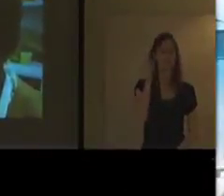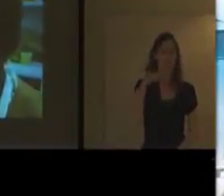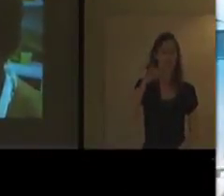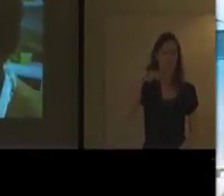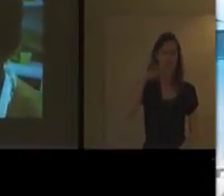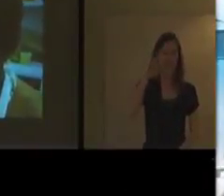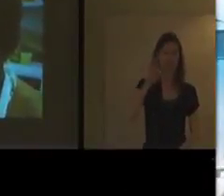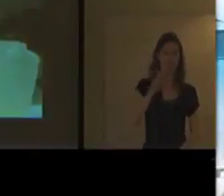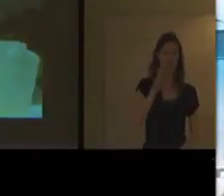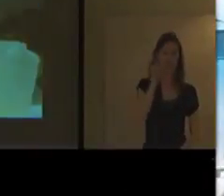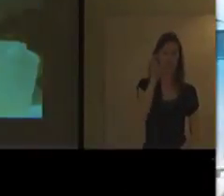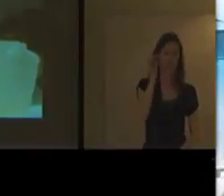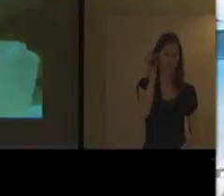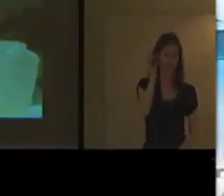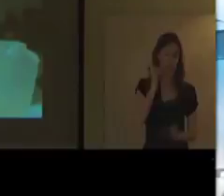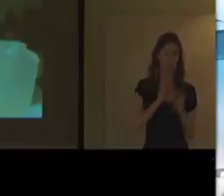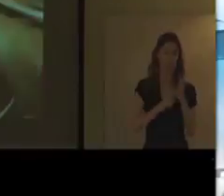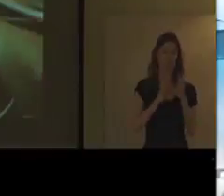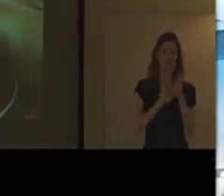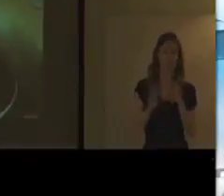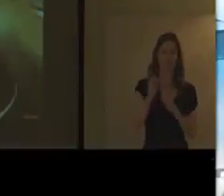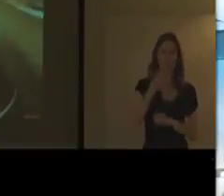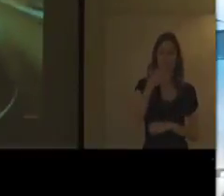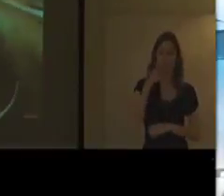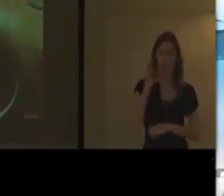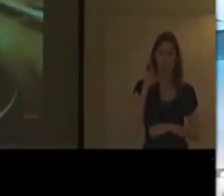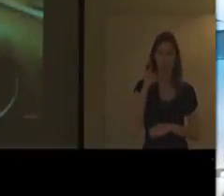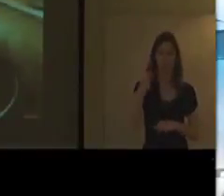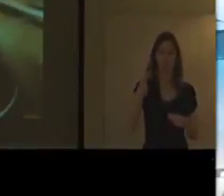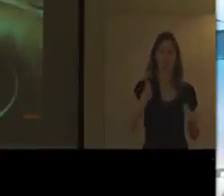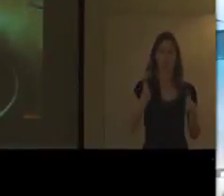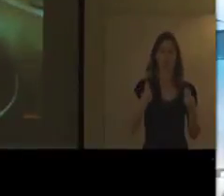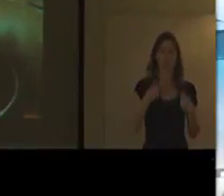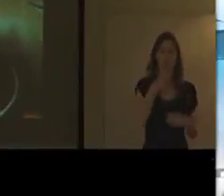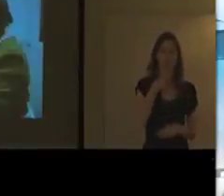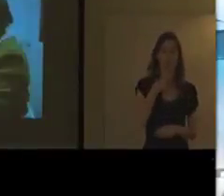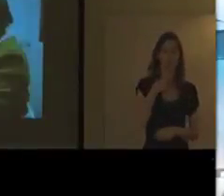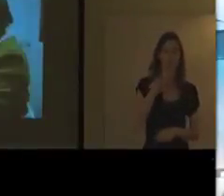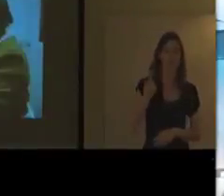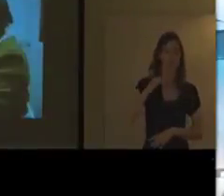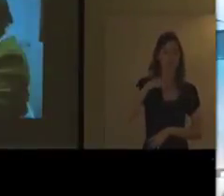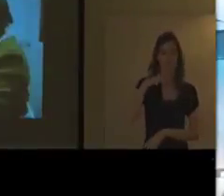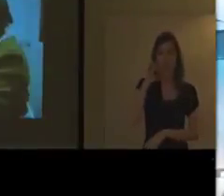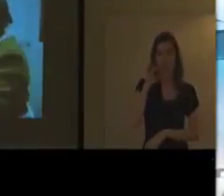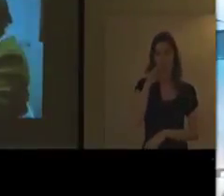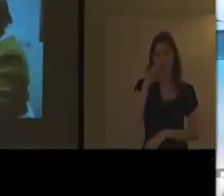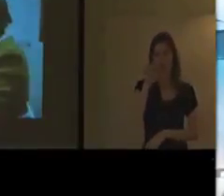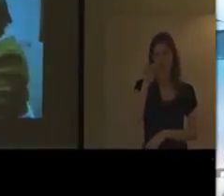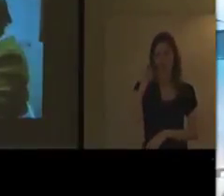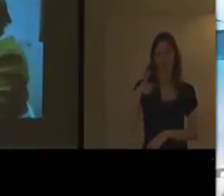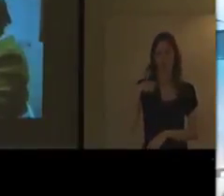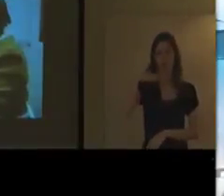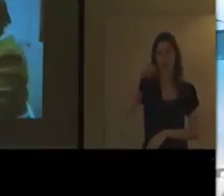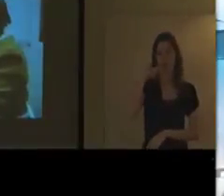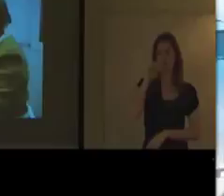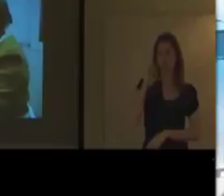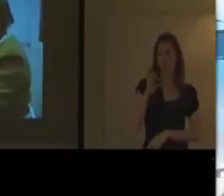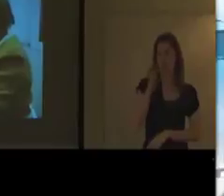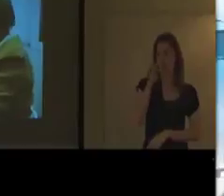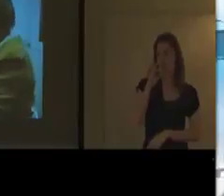en los años 50. A Inés le gusta la copla, la zarzuela, el tai chi y las migas con torreznos.